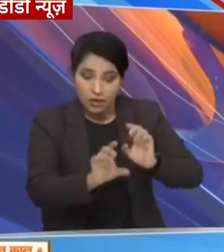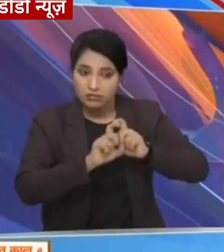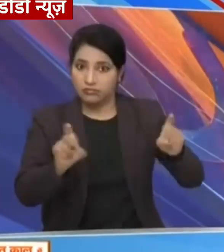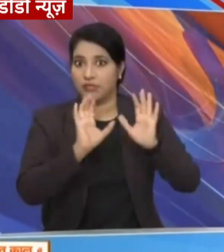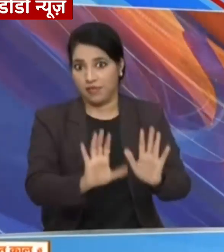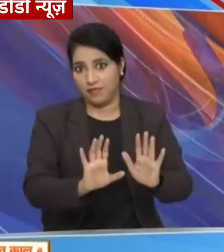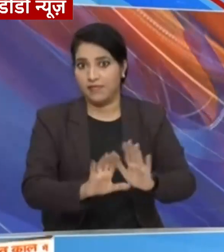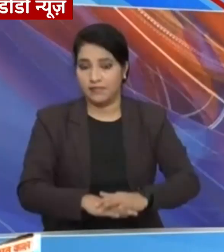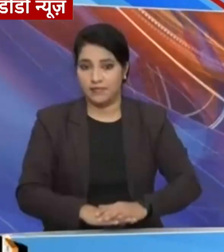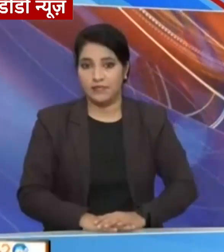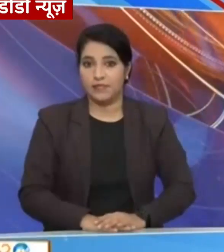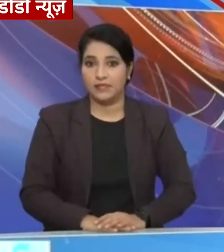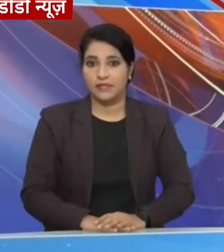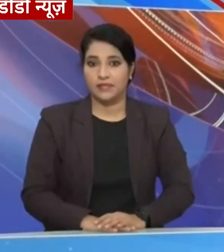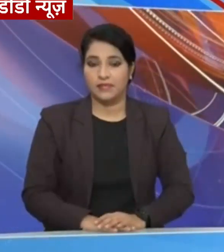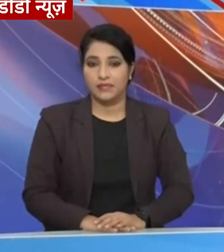की गई है।